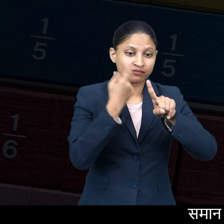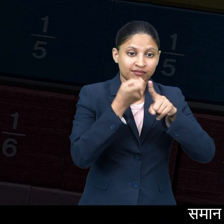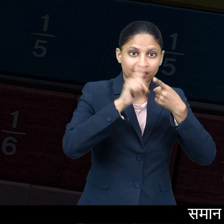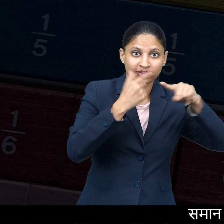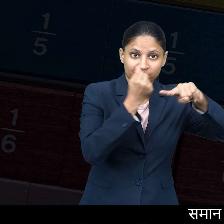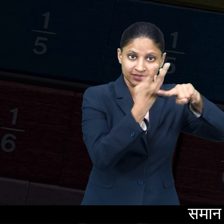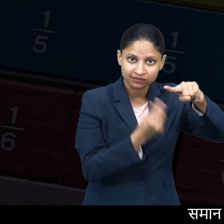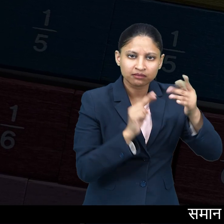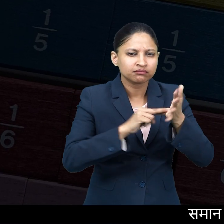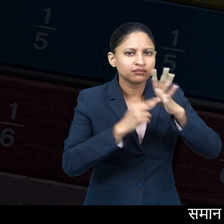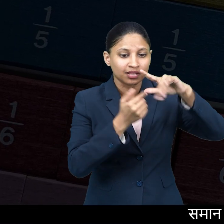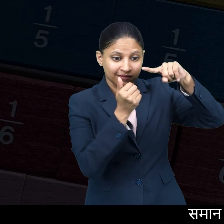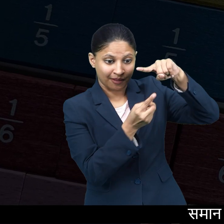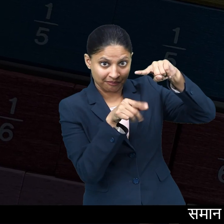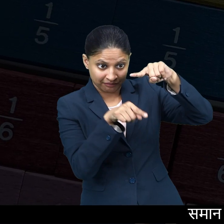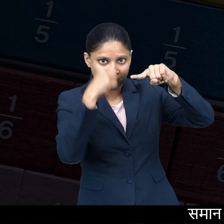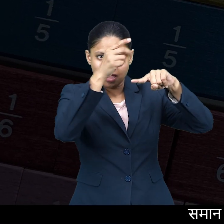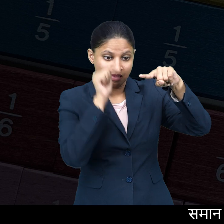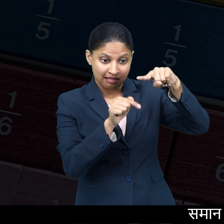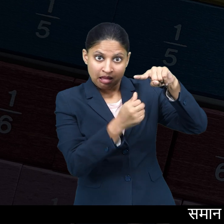समान अंशों का भाजक समान होता है।